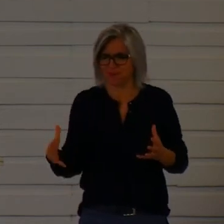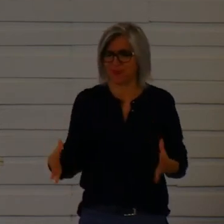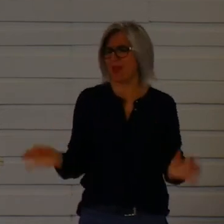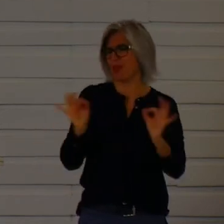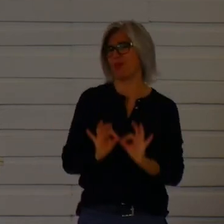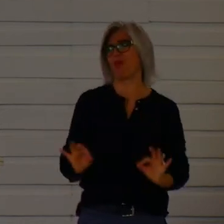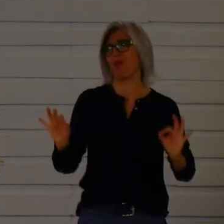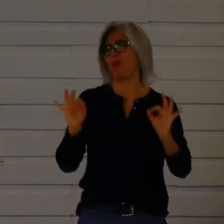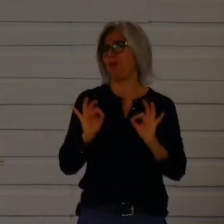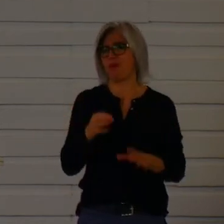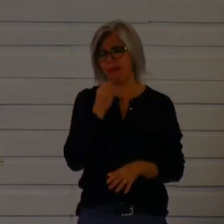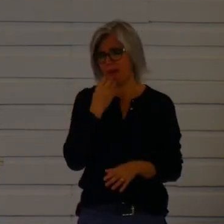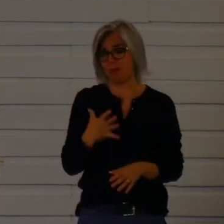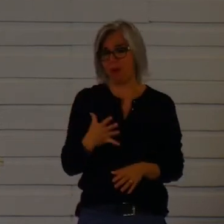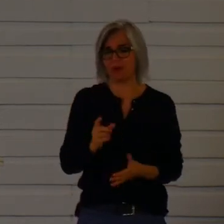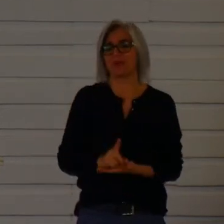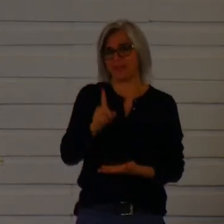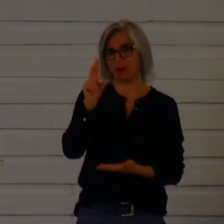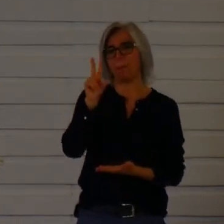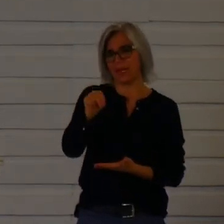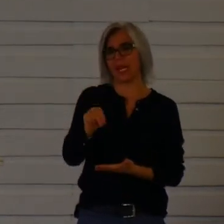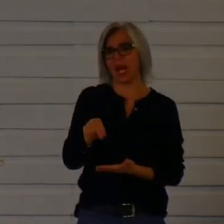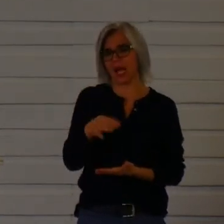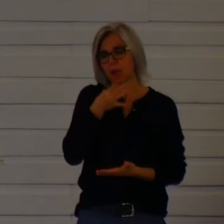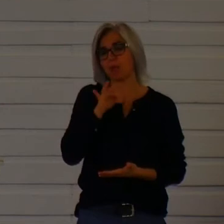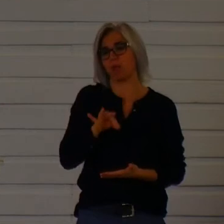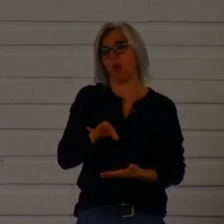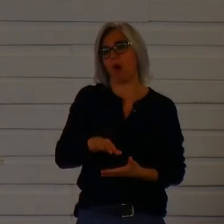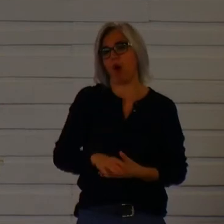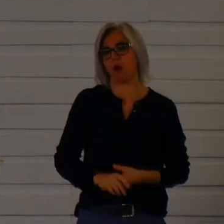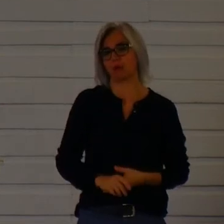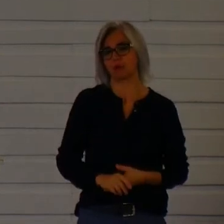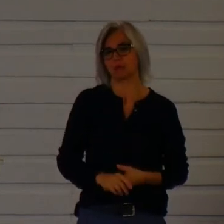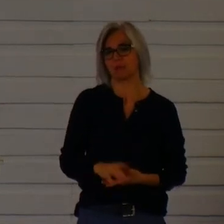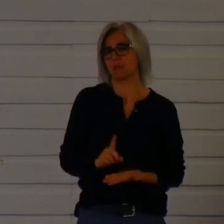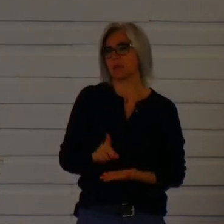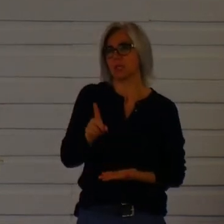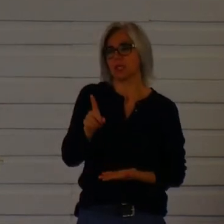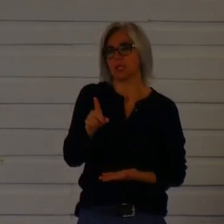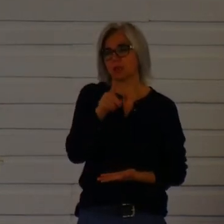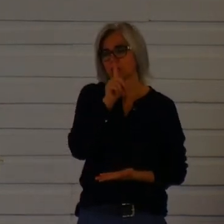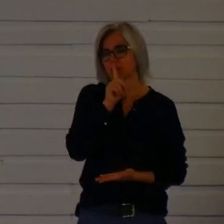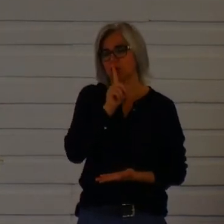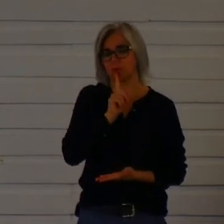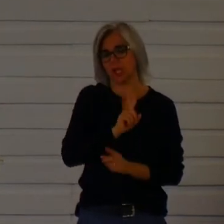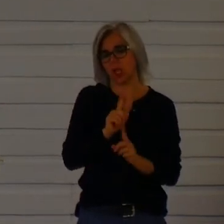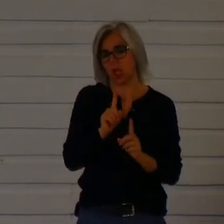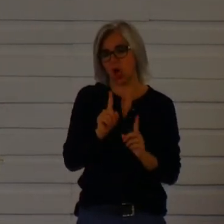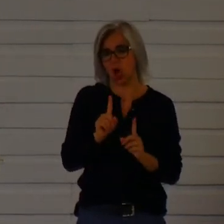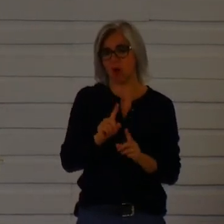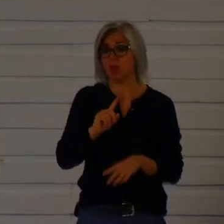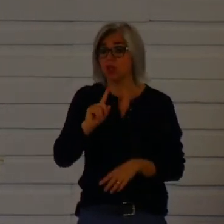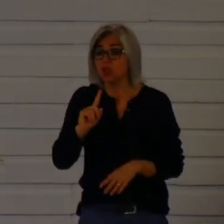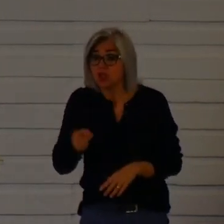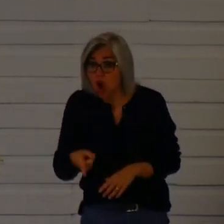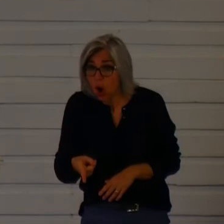finale del capitolo 42 di Giobbe? Le mie orecchie avevano sentito parlare di te, ma